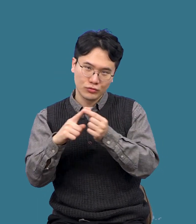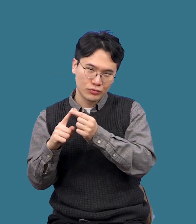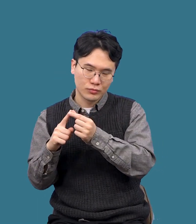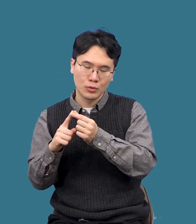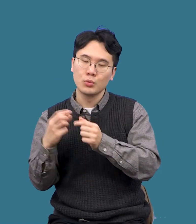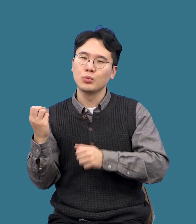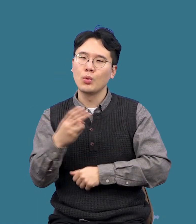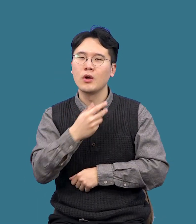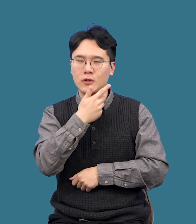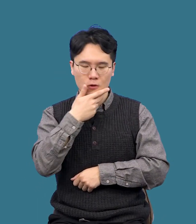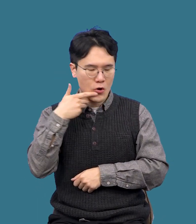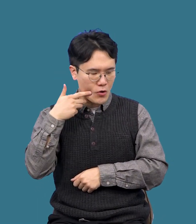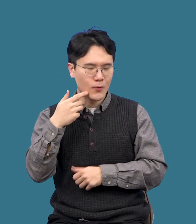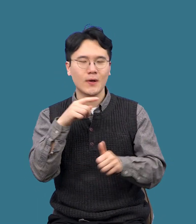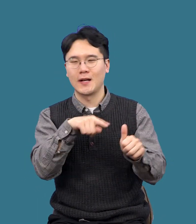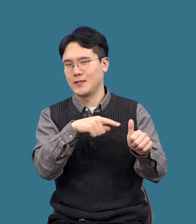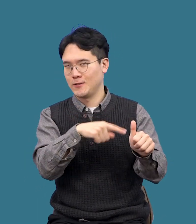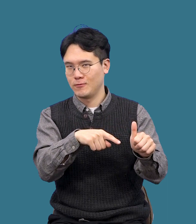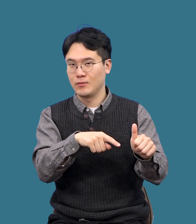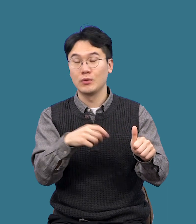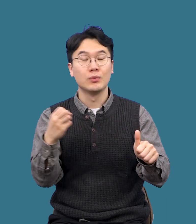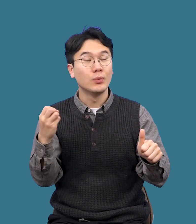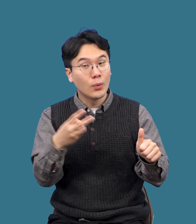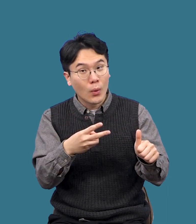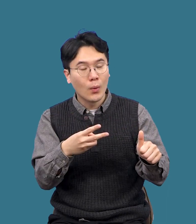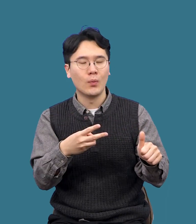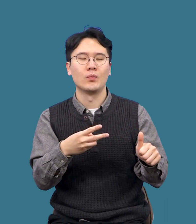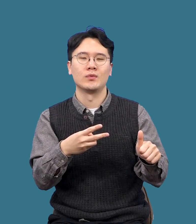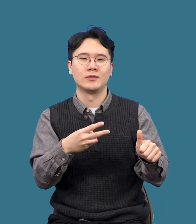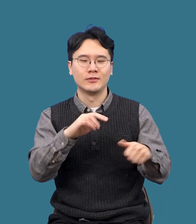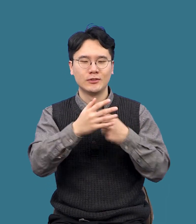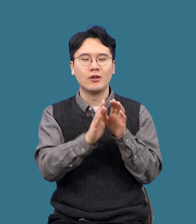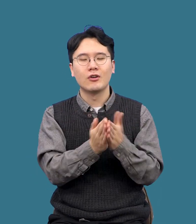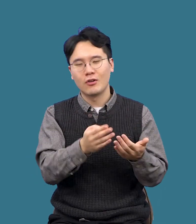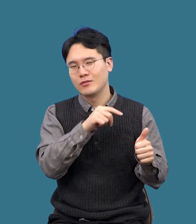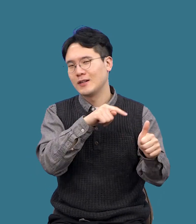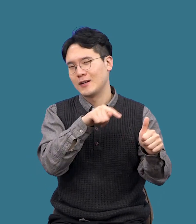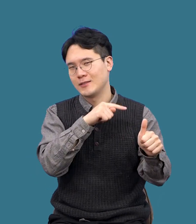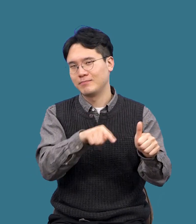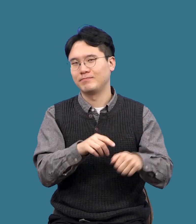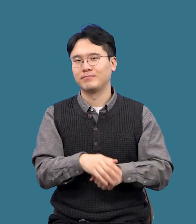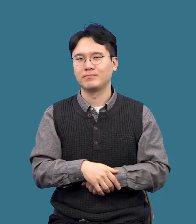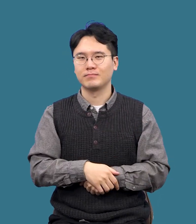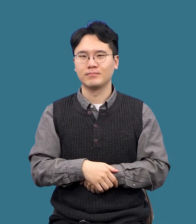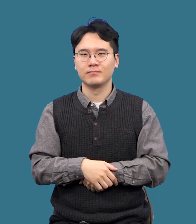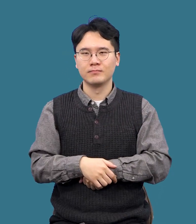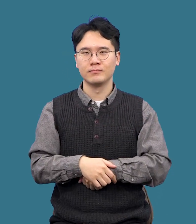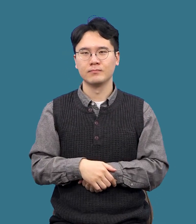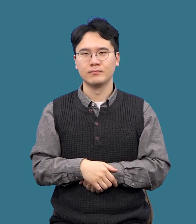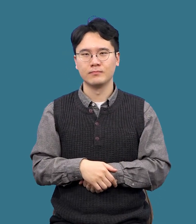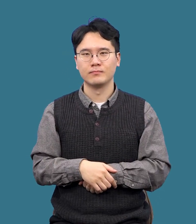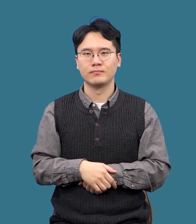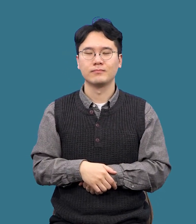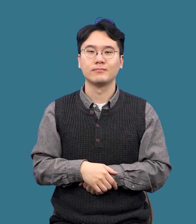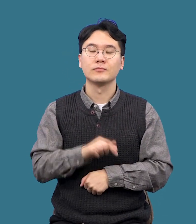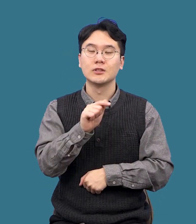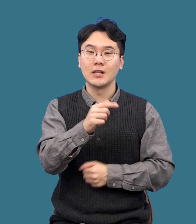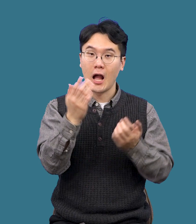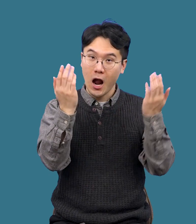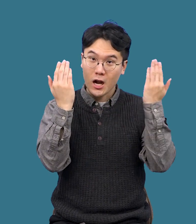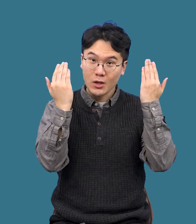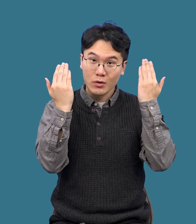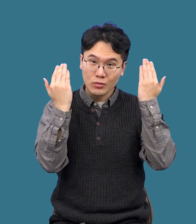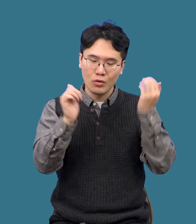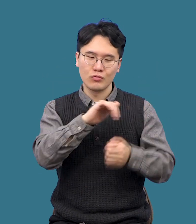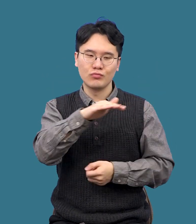영어를 가르칩니다. 성경을 가르칩니다. 그리고 이 학교에서 우리나라의 최초의